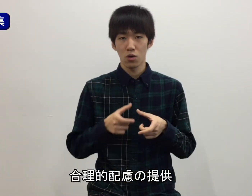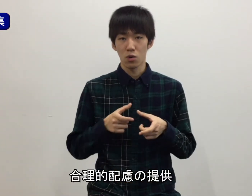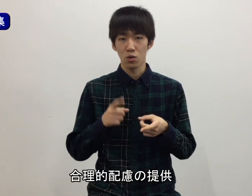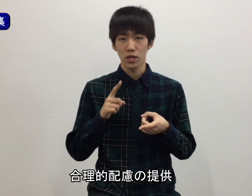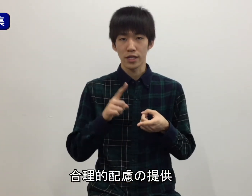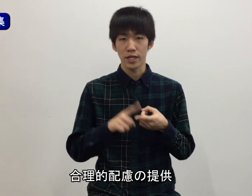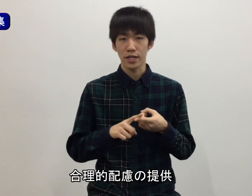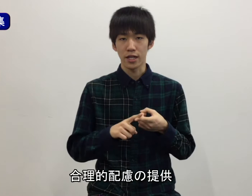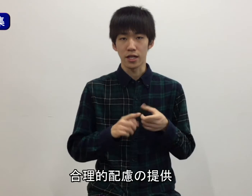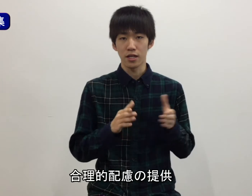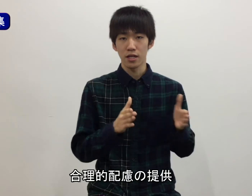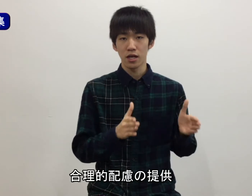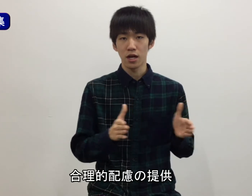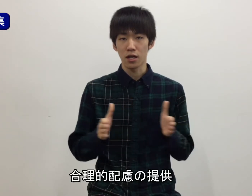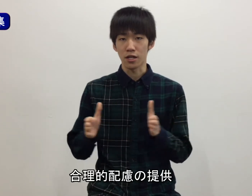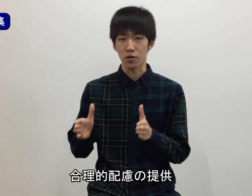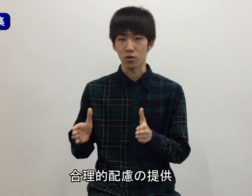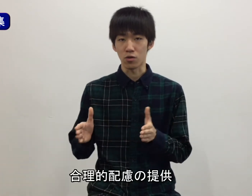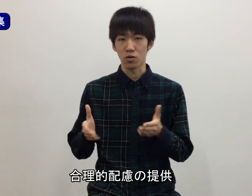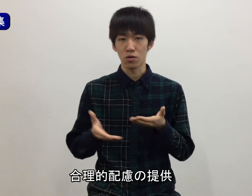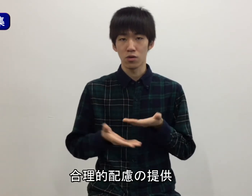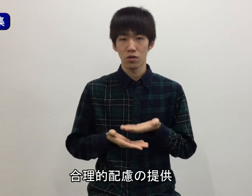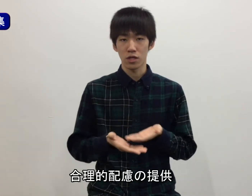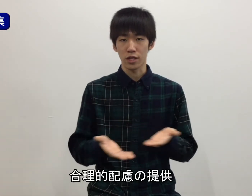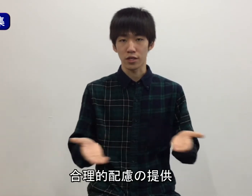合理的配慮の提供